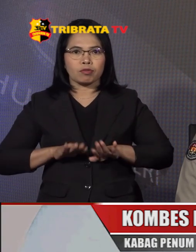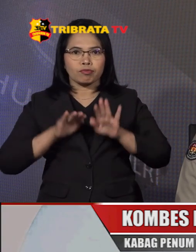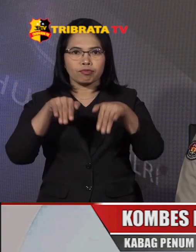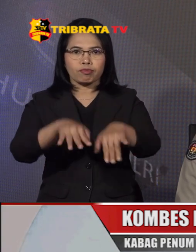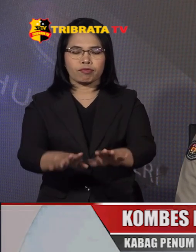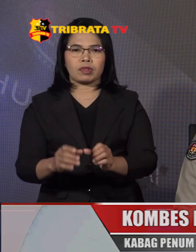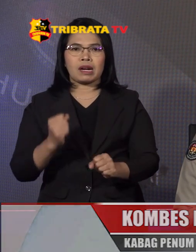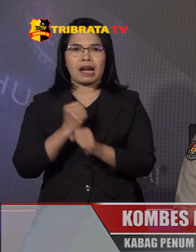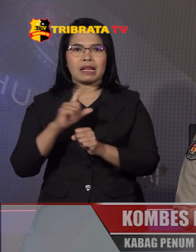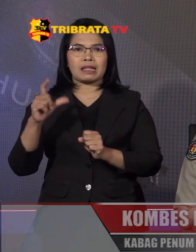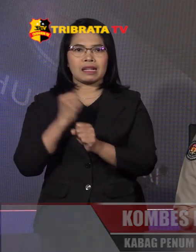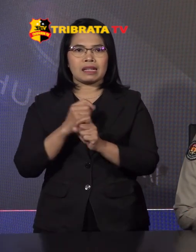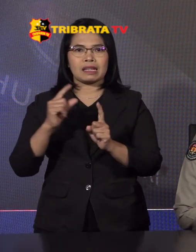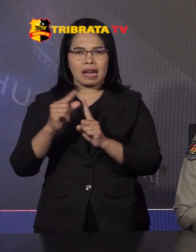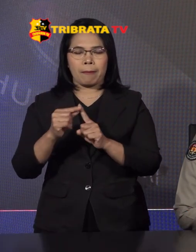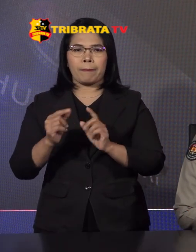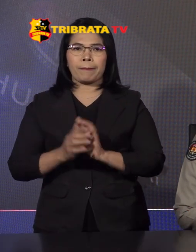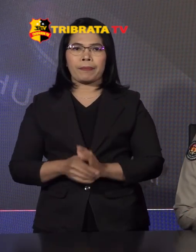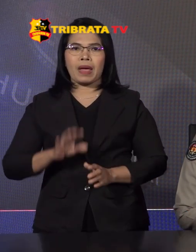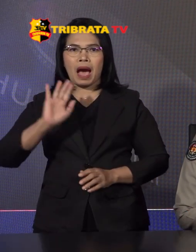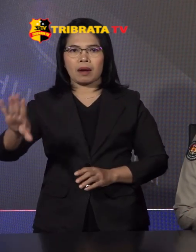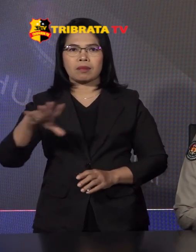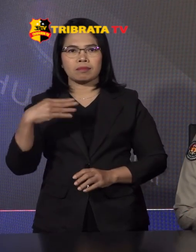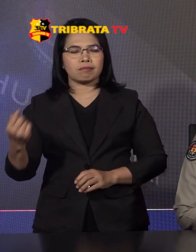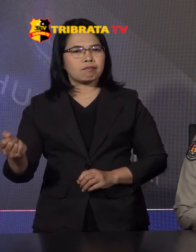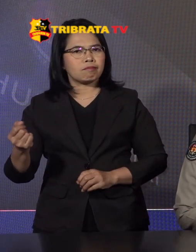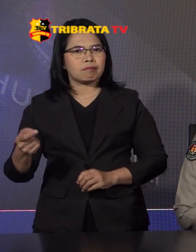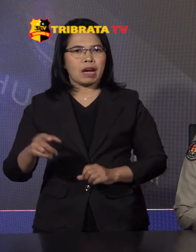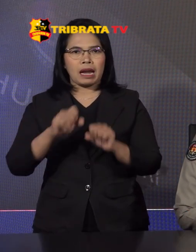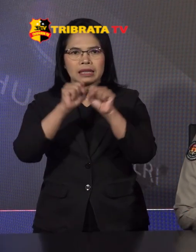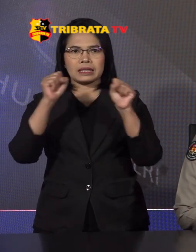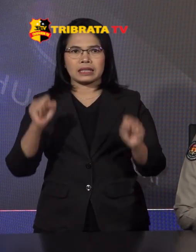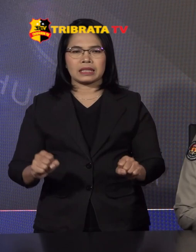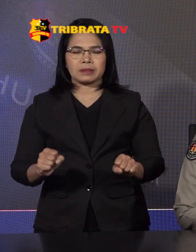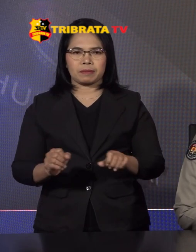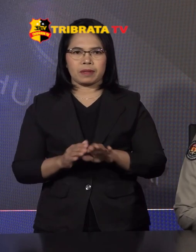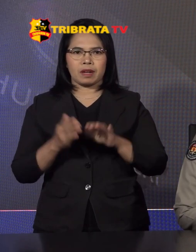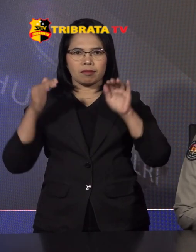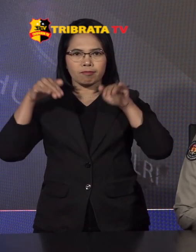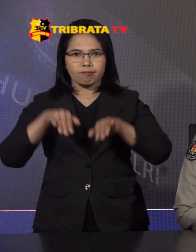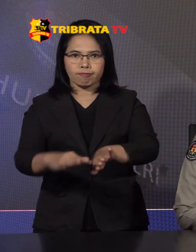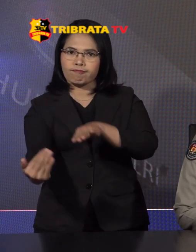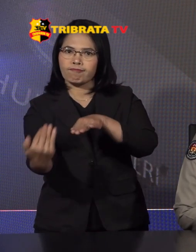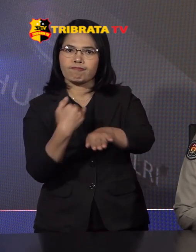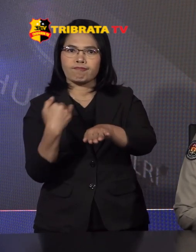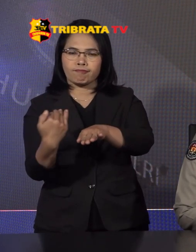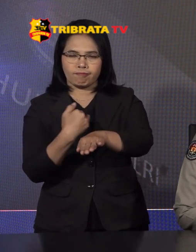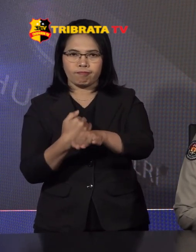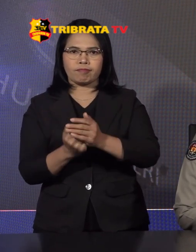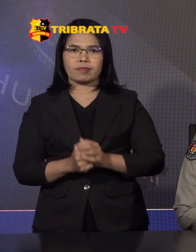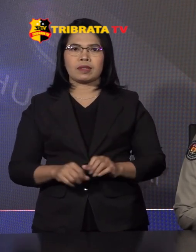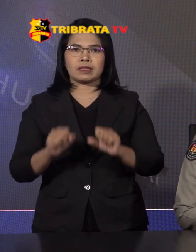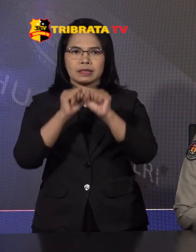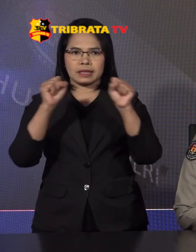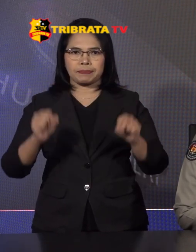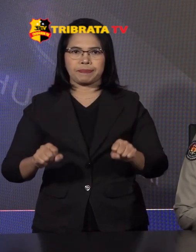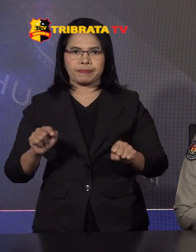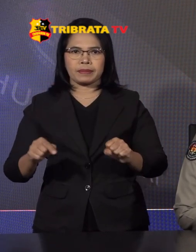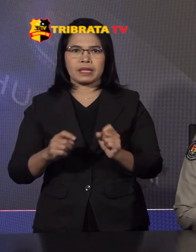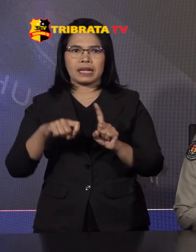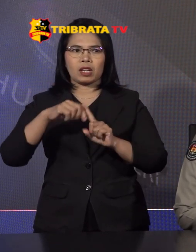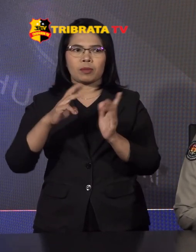pelaksanaan arus mudik akan dilaksanakan sistem kontra flow dan one way kontra flow dari